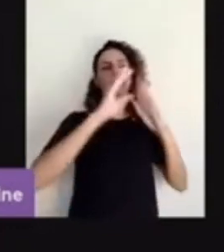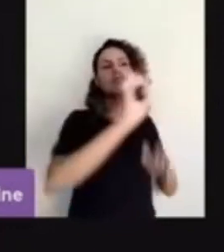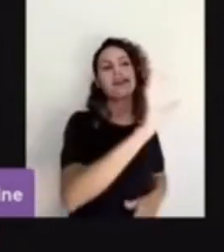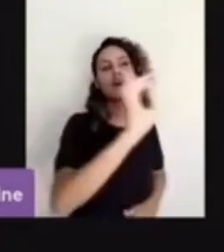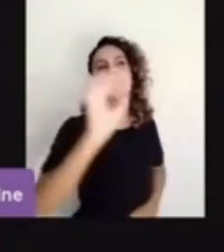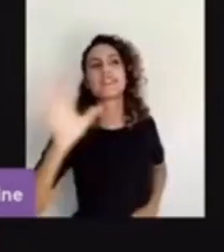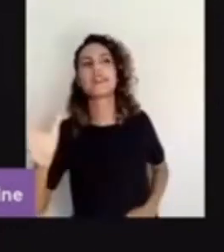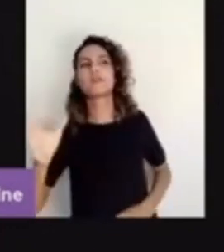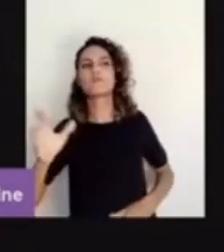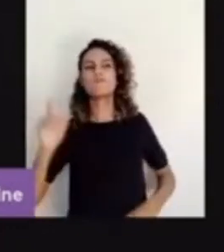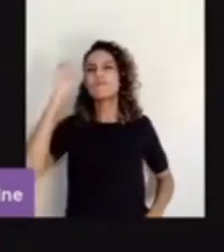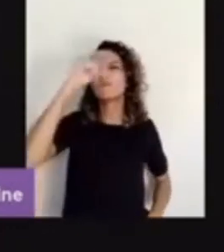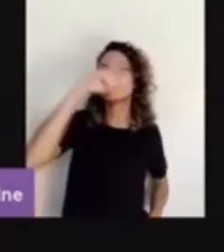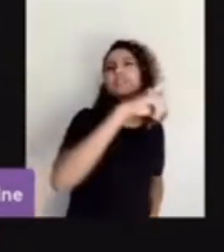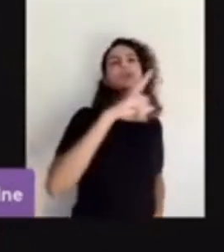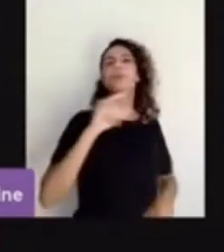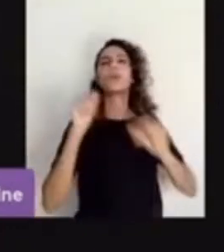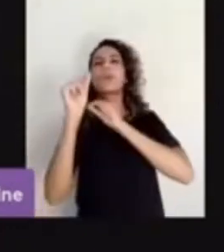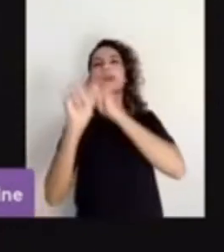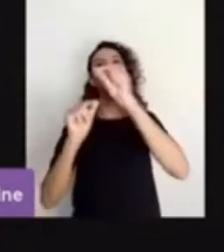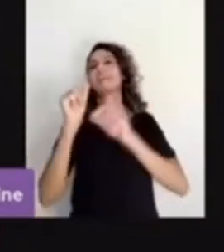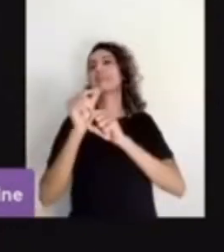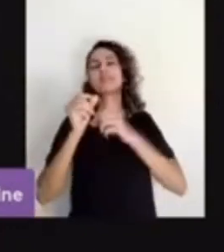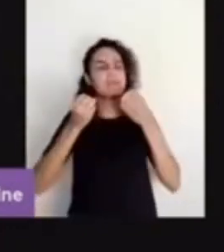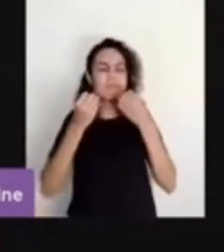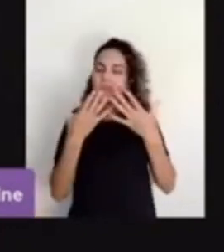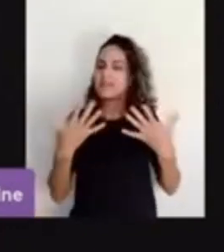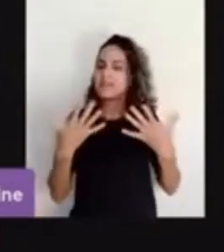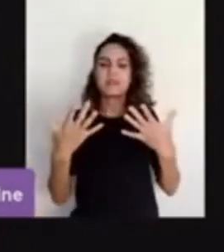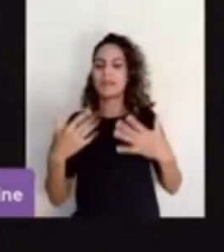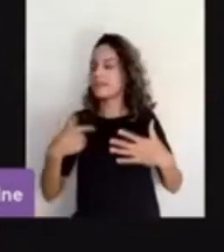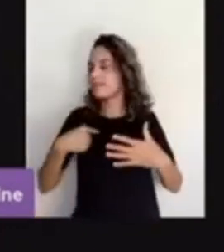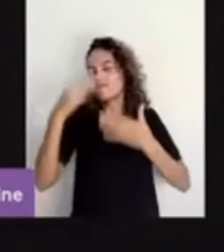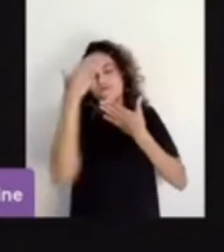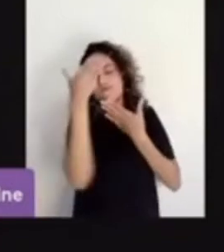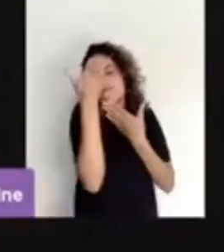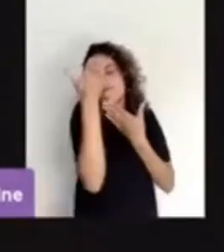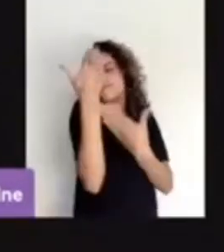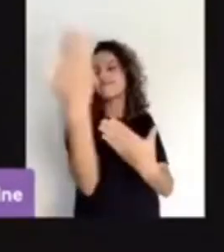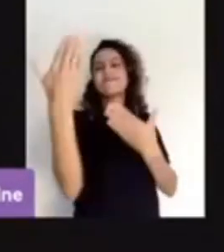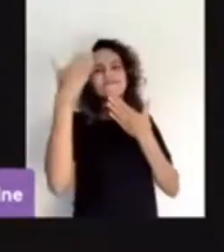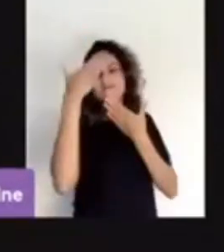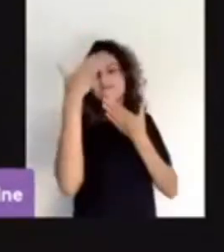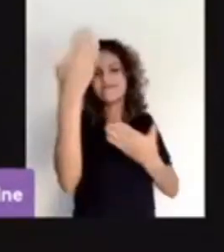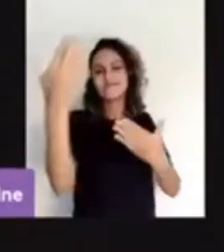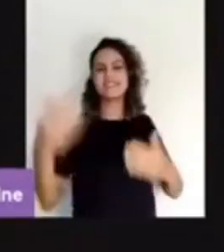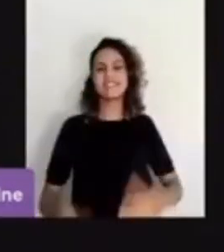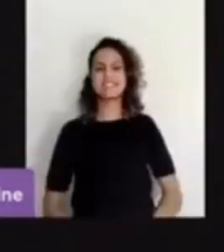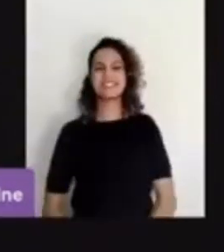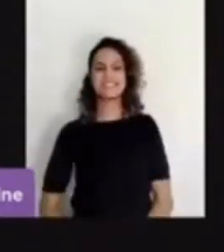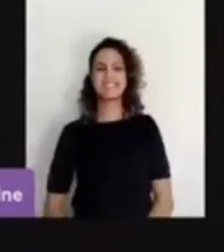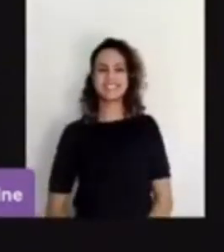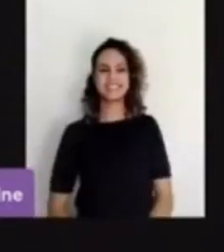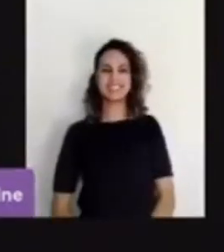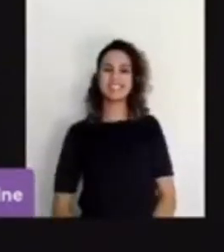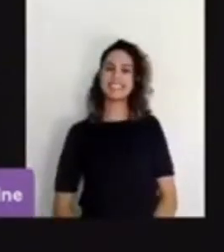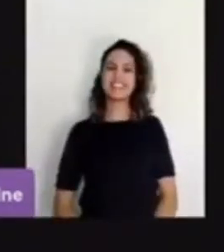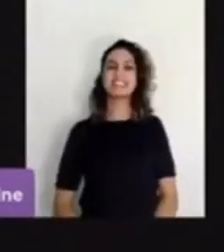a sinalização. Então foi muito bom. Eu só tenho gratidão e agradecimento. Acho que era isso que eu tinha para falar,